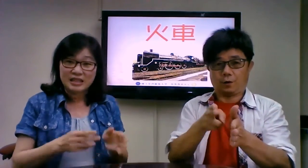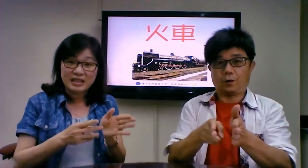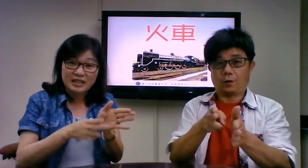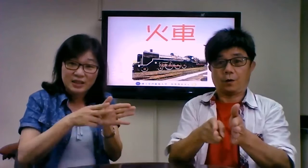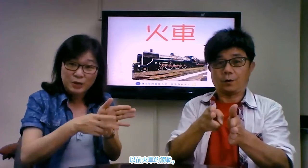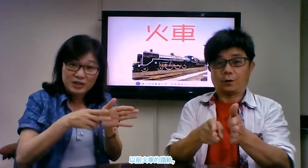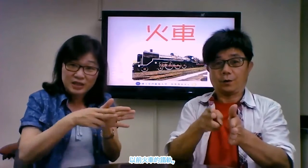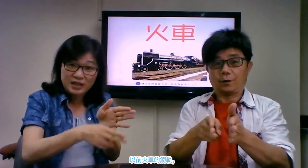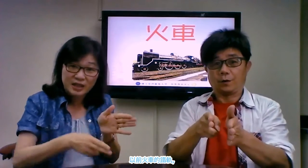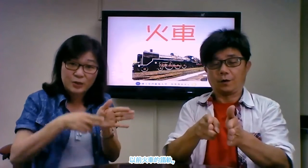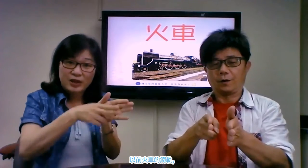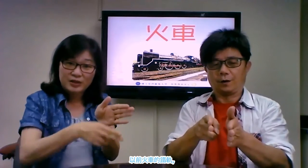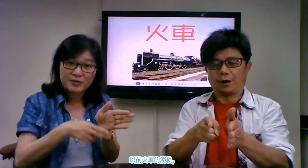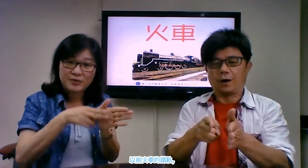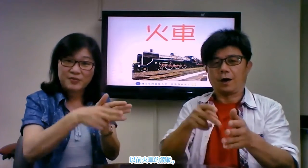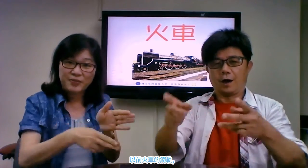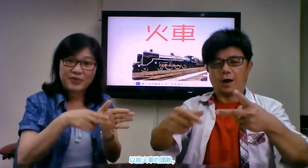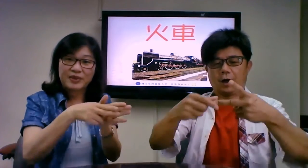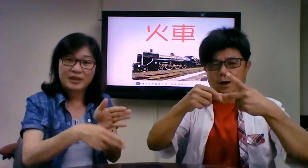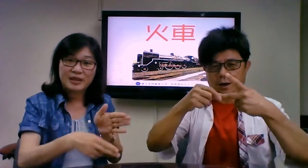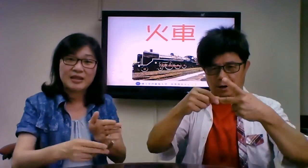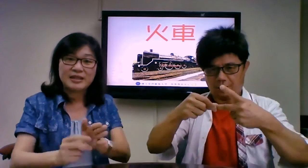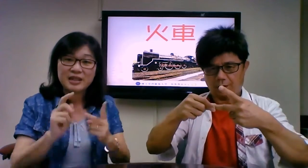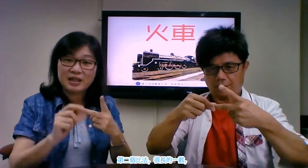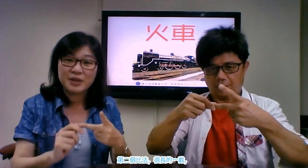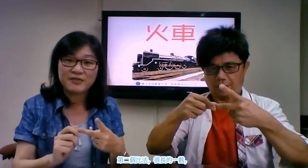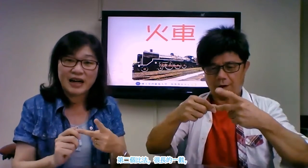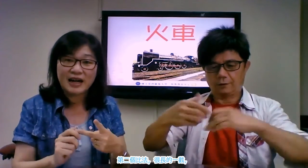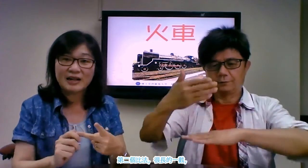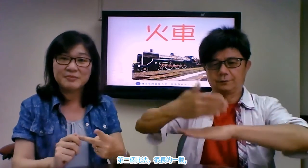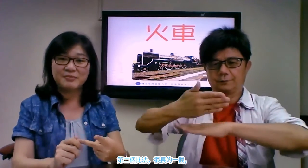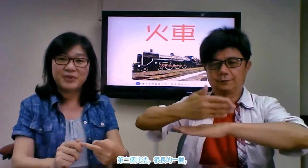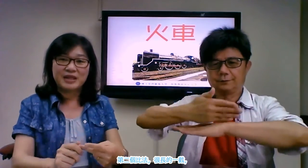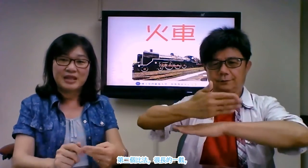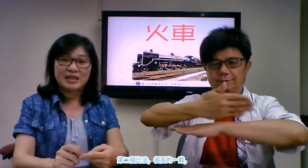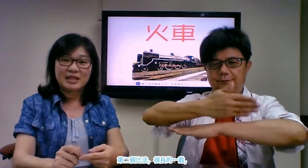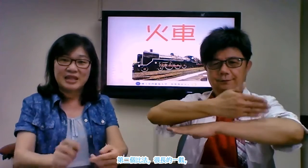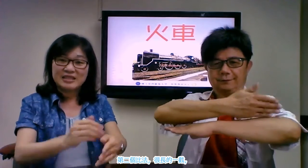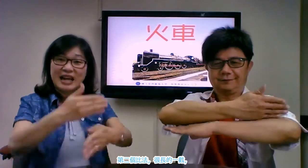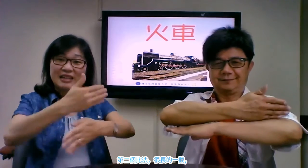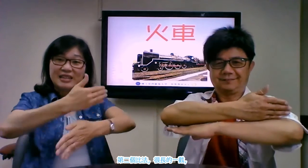以前的火车的铁轨，第二个笔法。很长的一